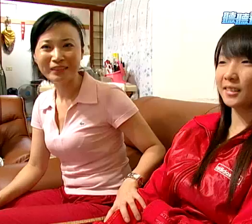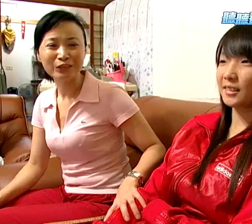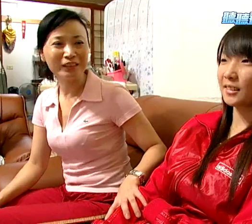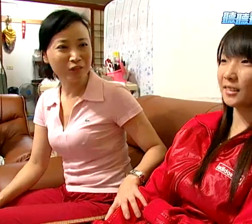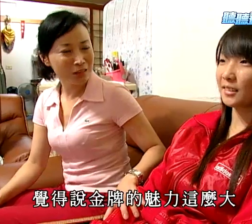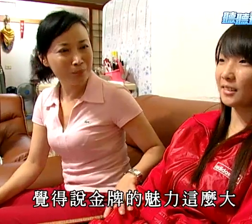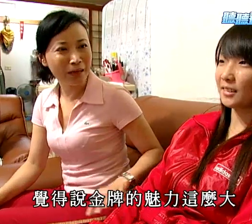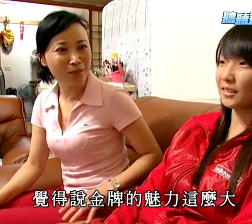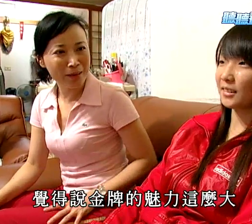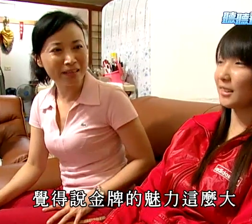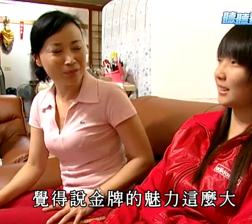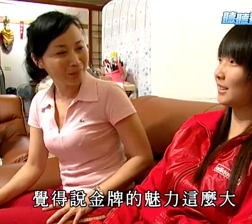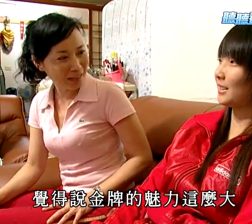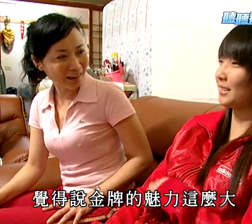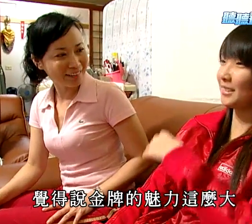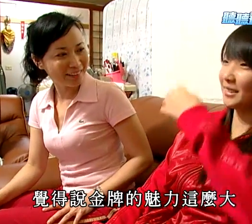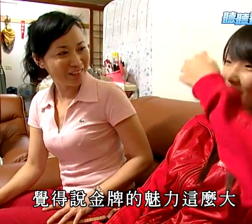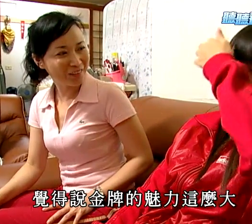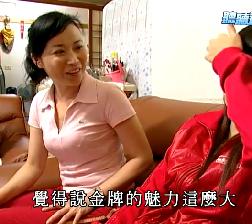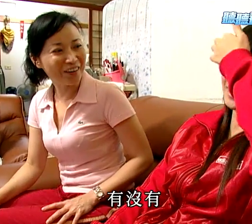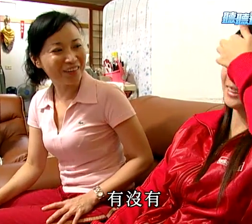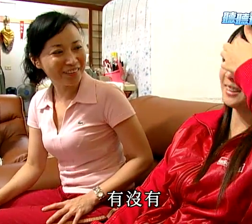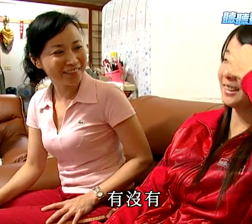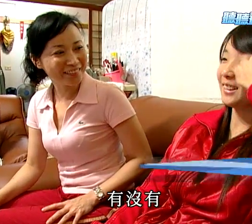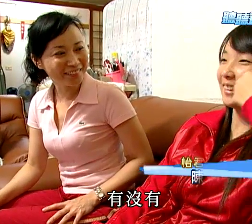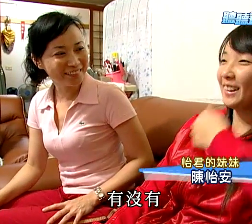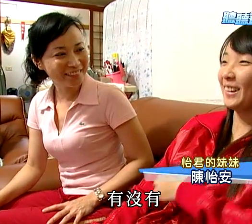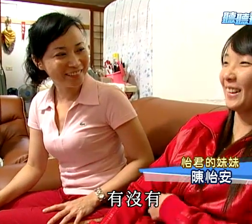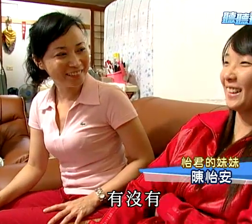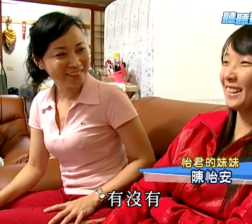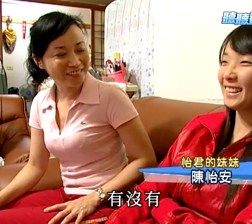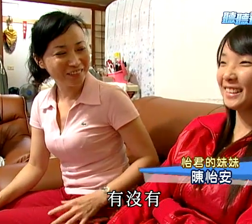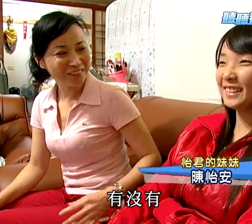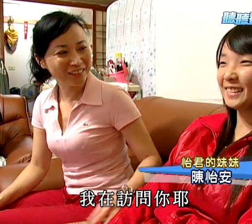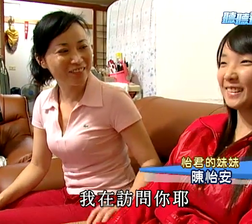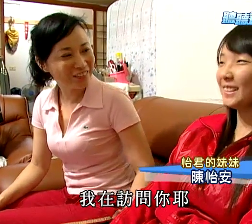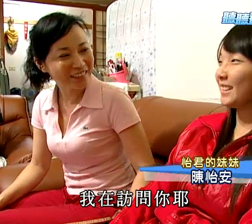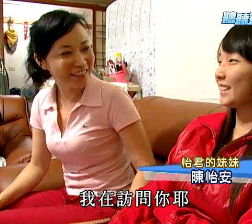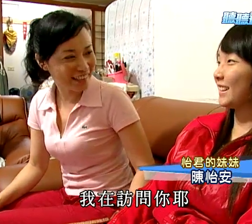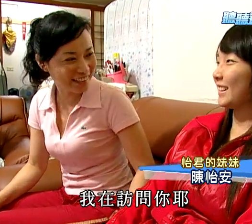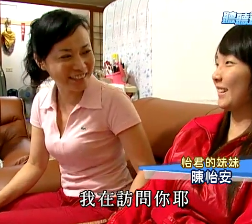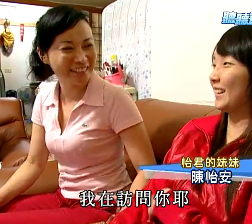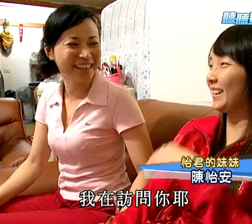觉得金牌的魅力这么大，有没有？我在访问你耶。